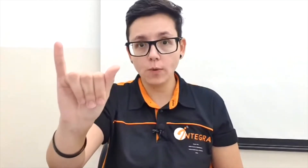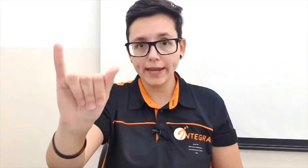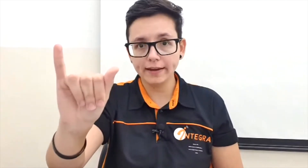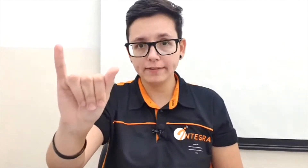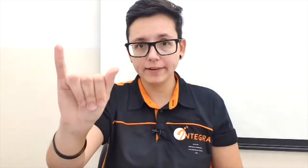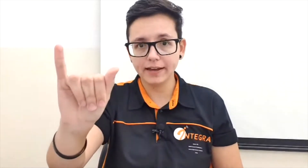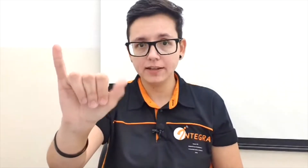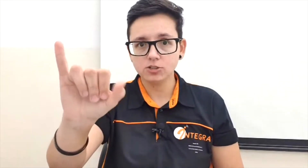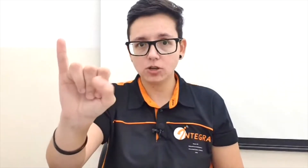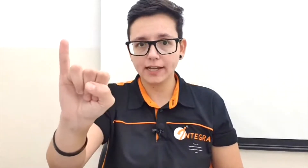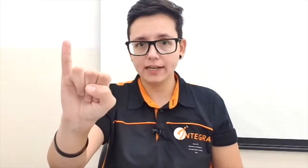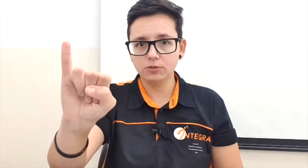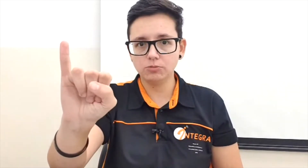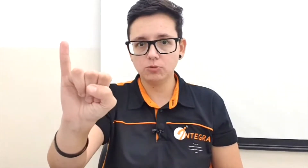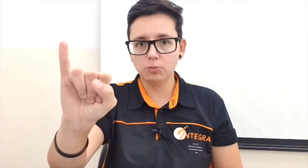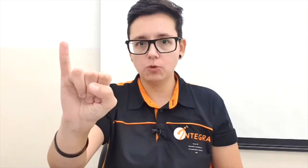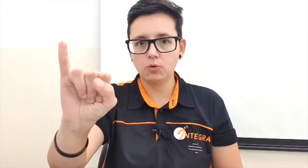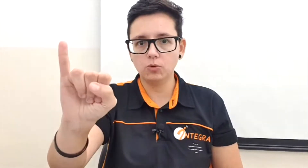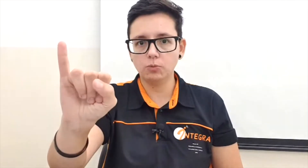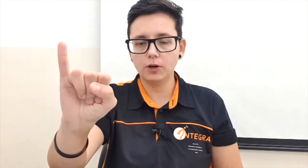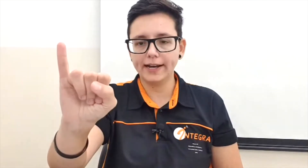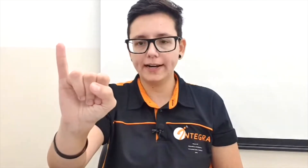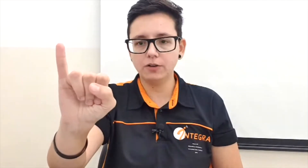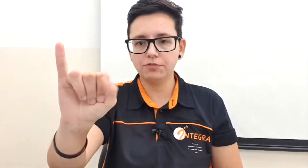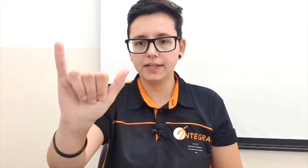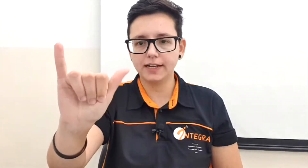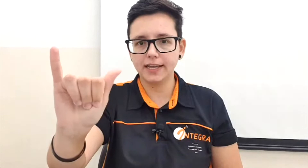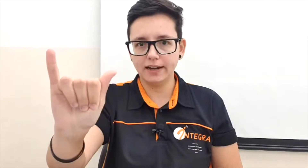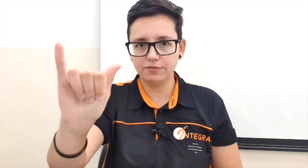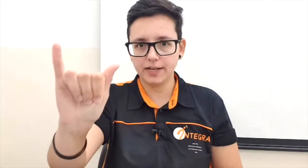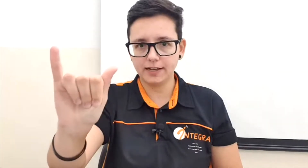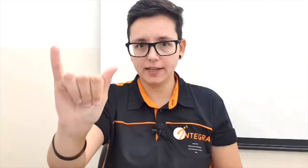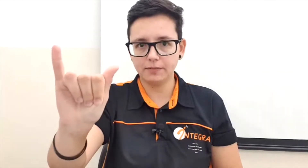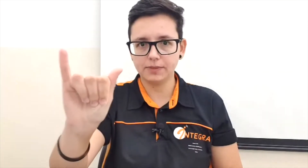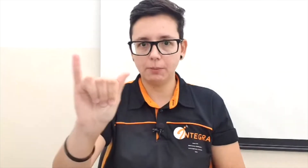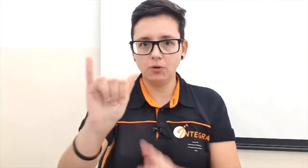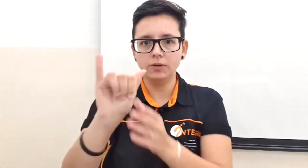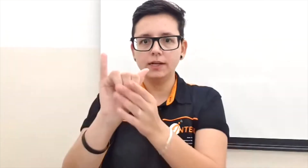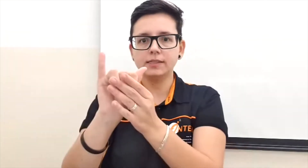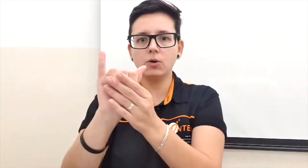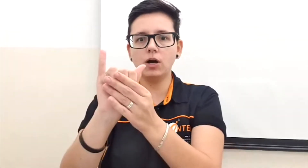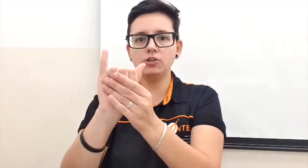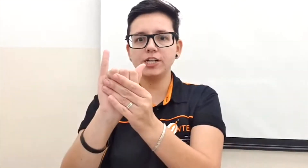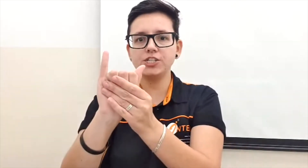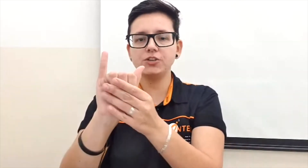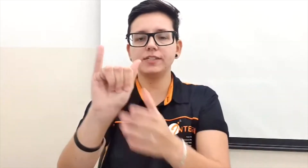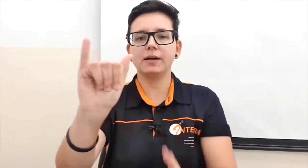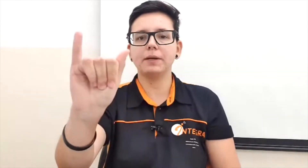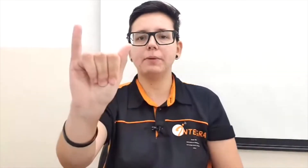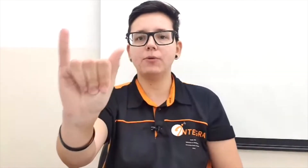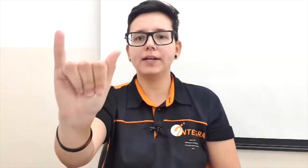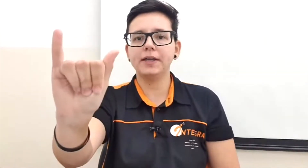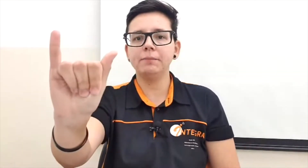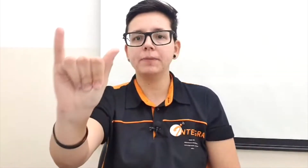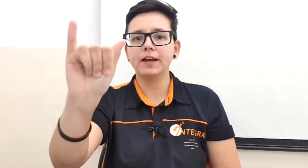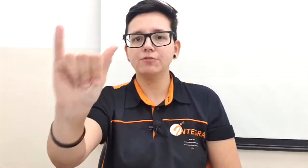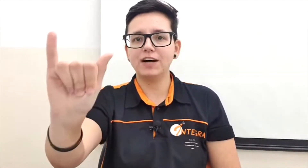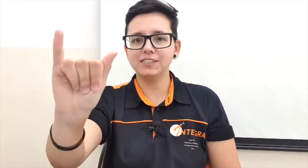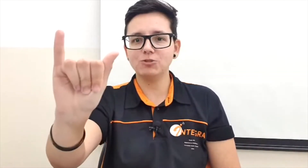I, né? Só que ele não, o polegar não fica aqui, ele fica aqui, tá bom? Então, olha o jeitinho que tá a minha mão aqui, faz igual